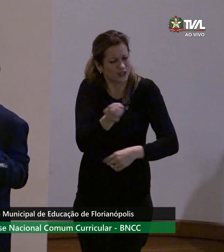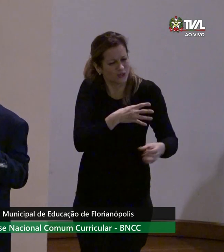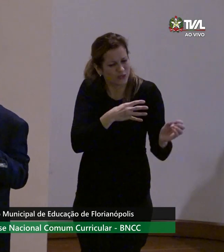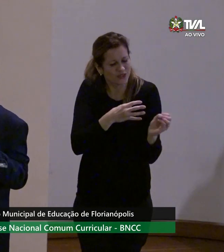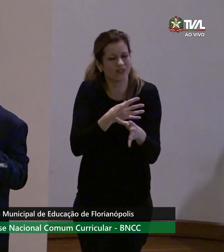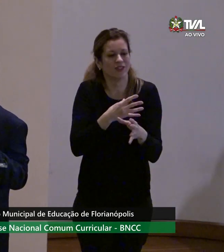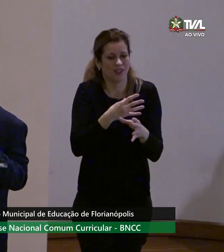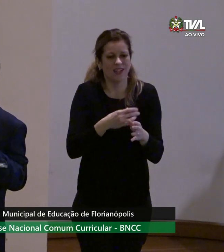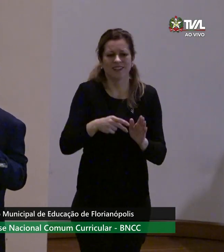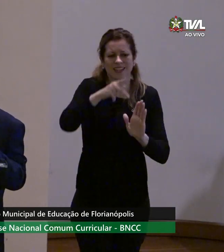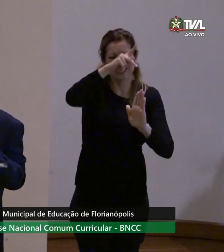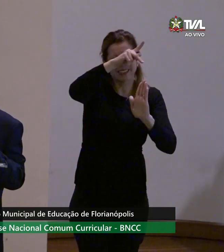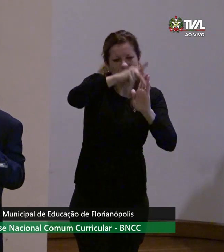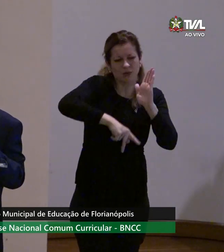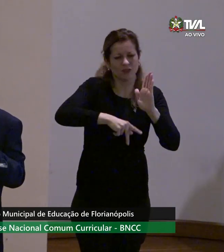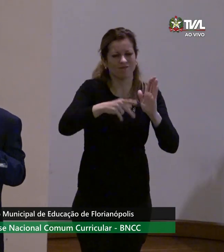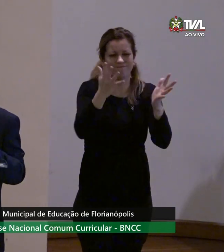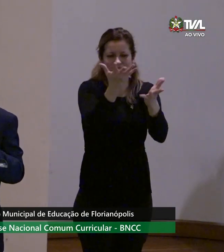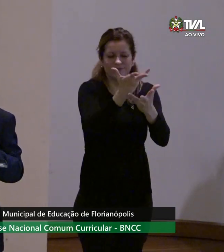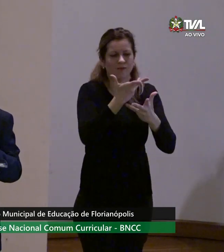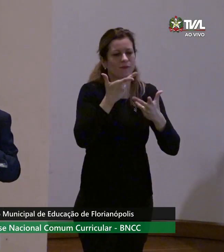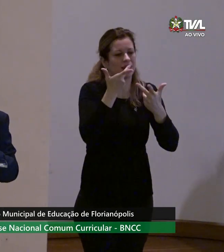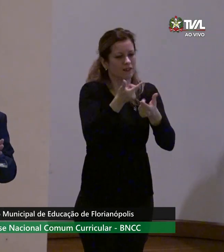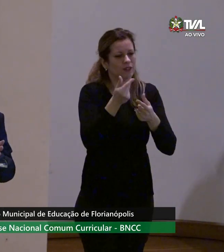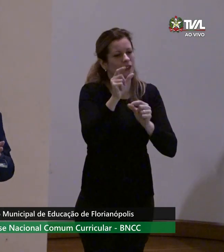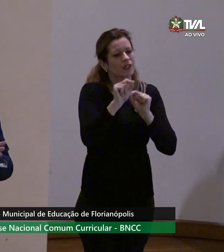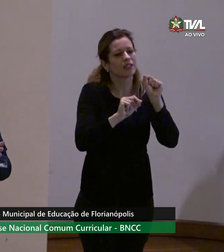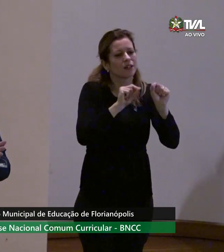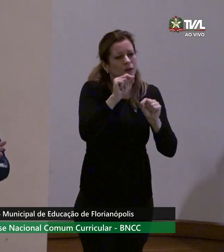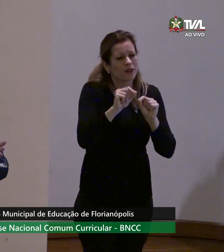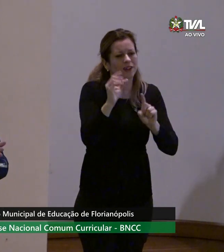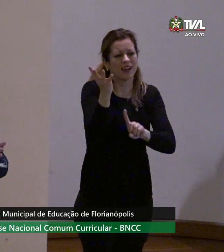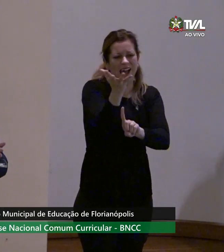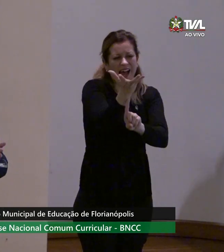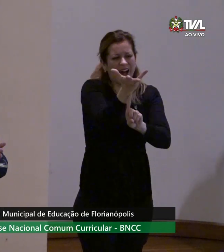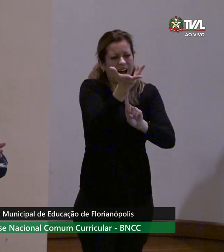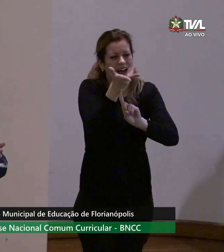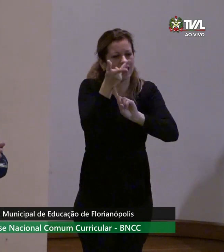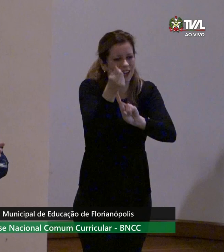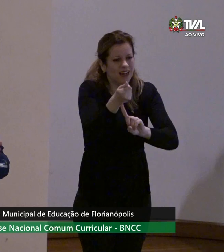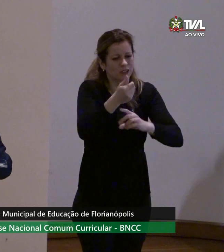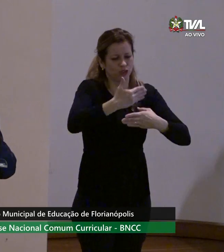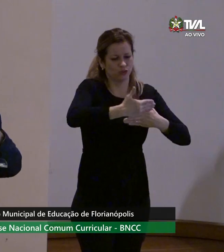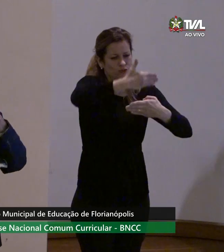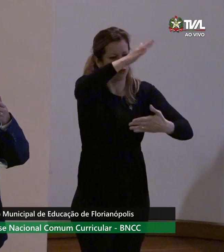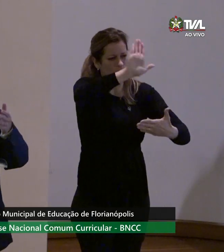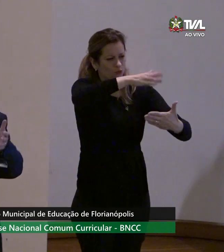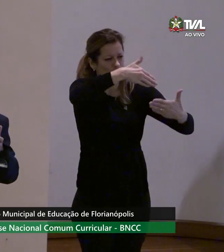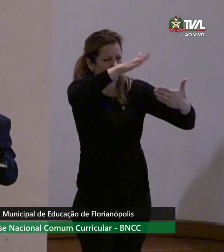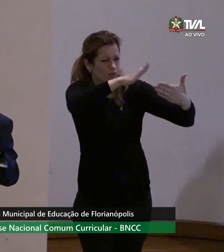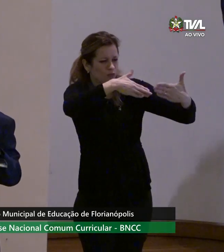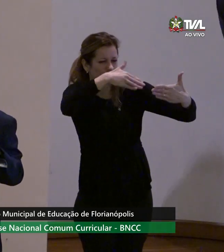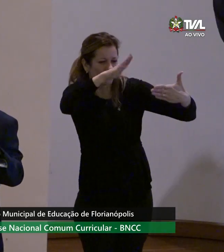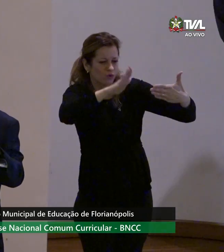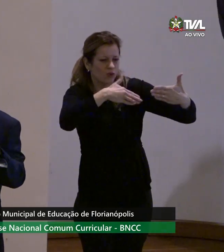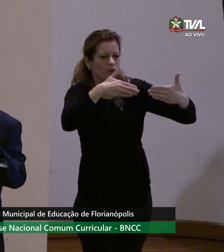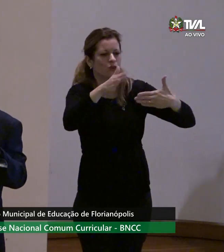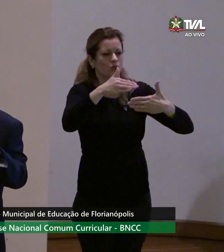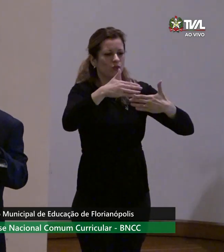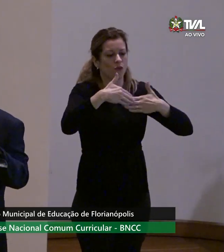projeto que é maravilhoso que é a arte nos muros que agora tá entrando para os muros internos